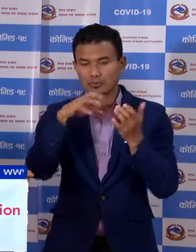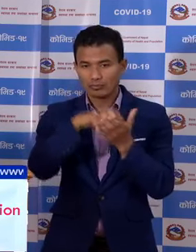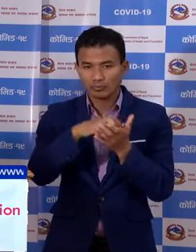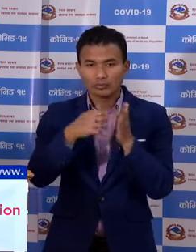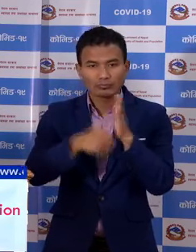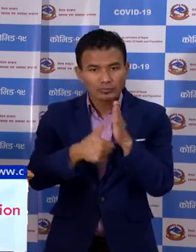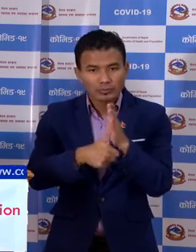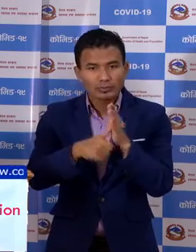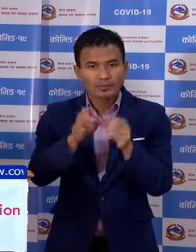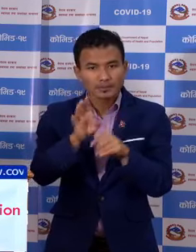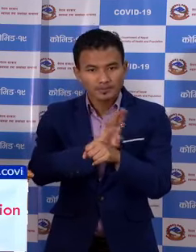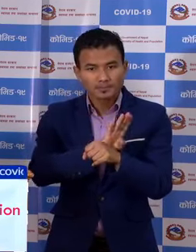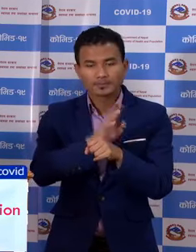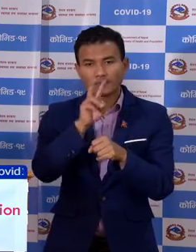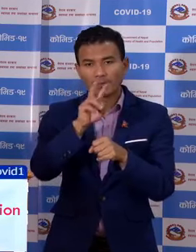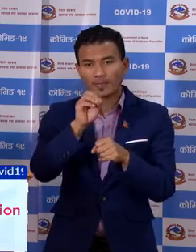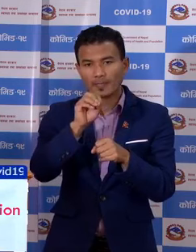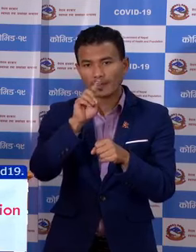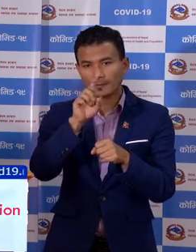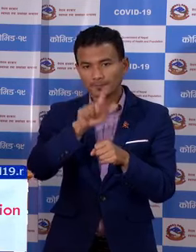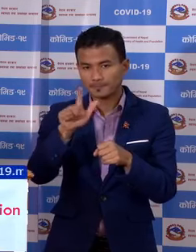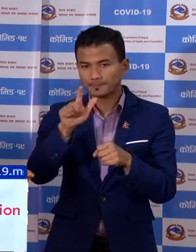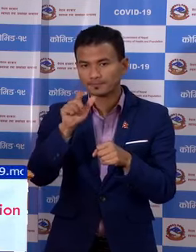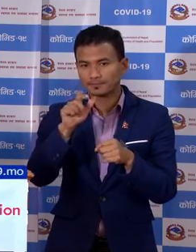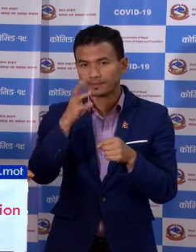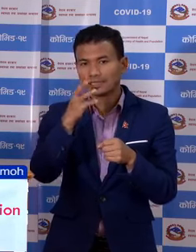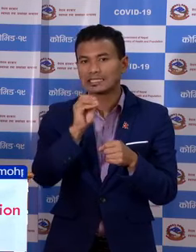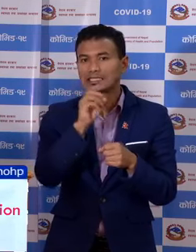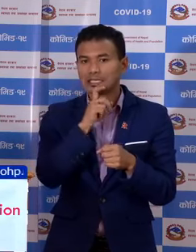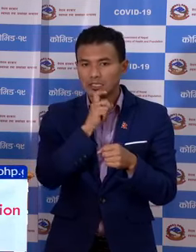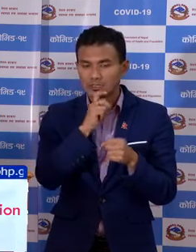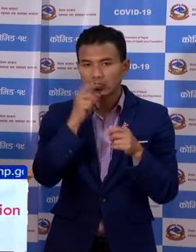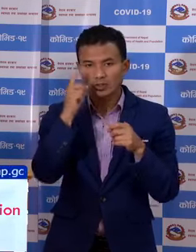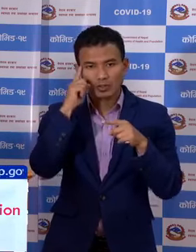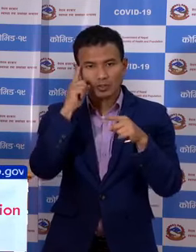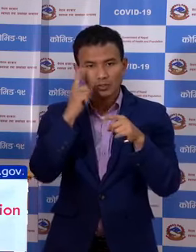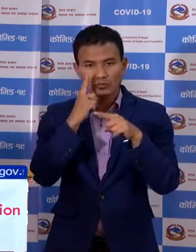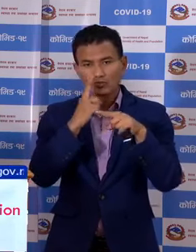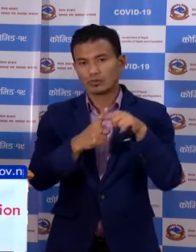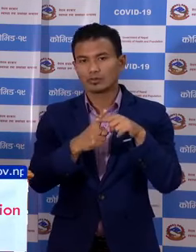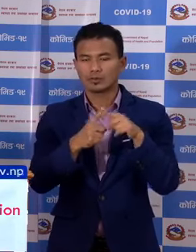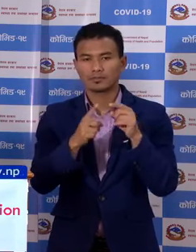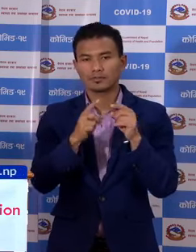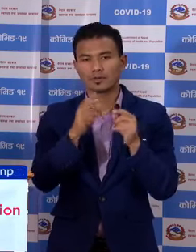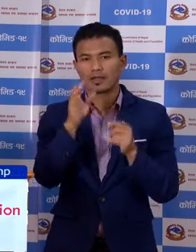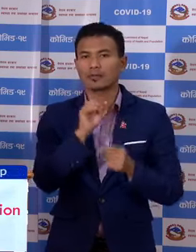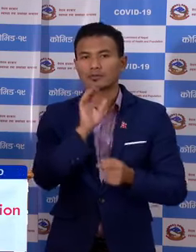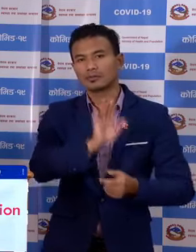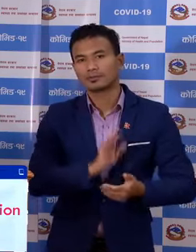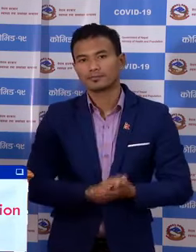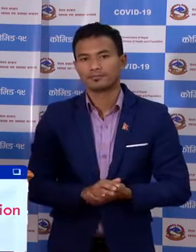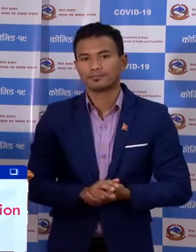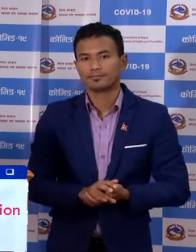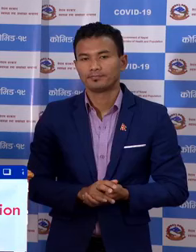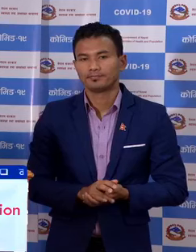प्रयोगशालामा जाँच गर्दा 2077 जेठ 30 कोरोना पोजिटिभ पुष्टि भएको हो।